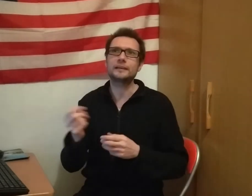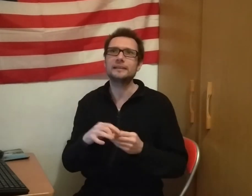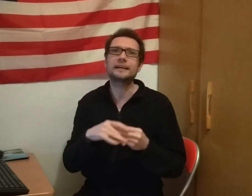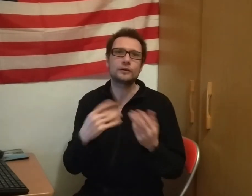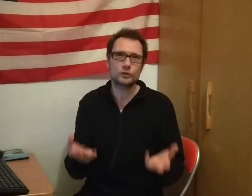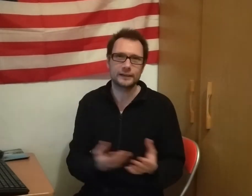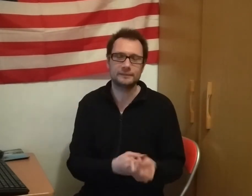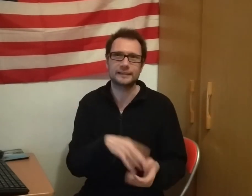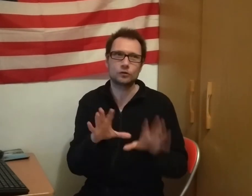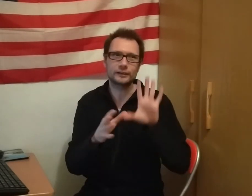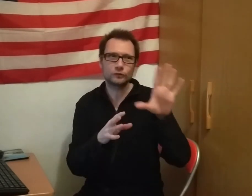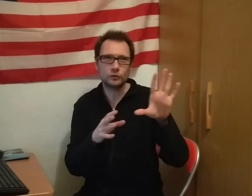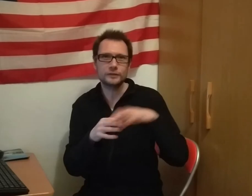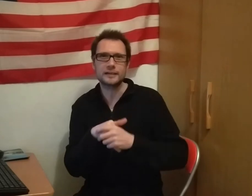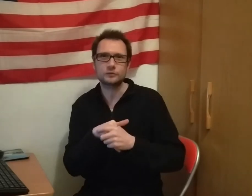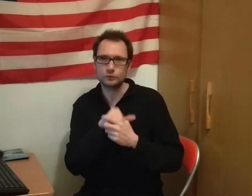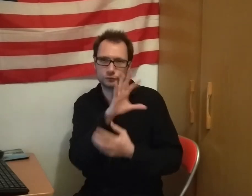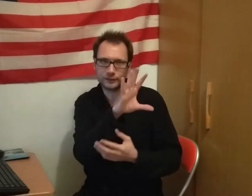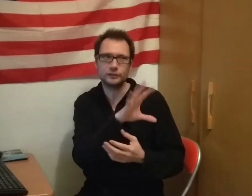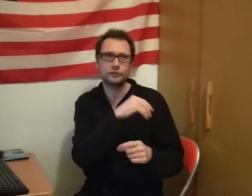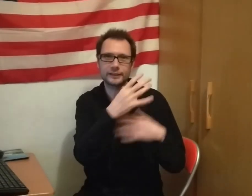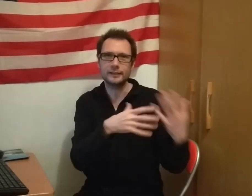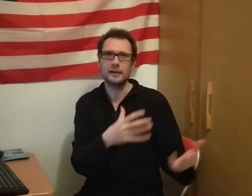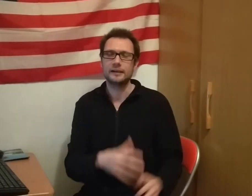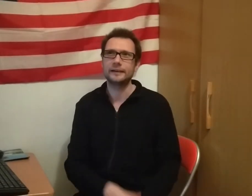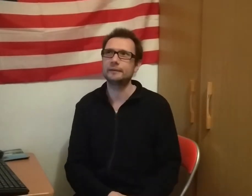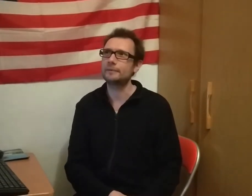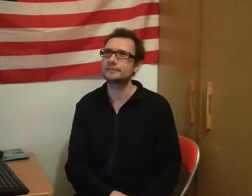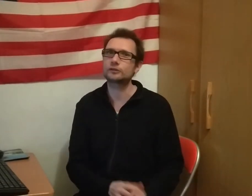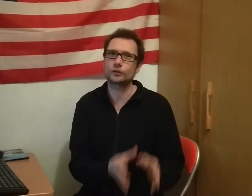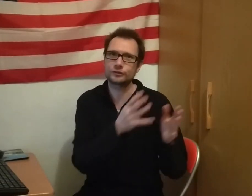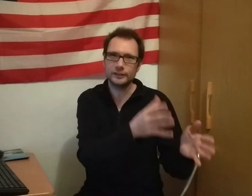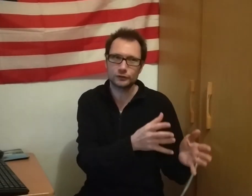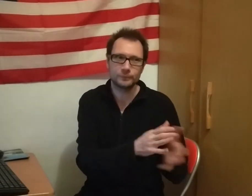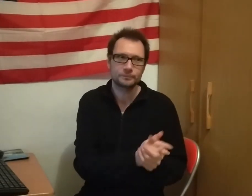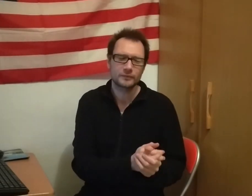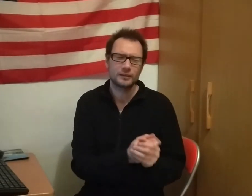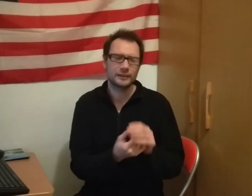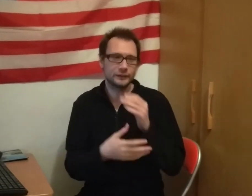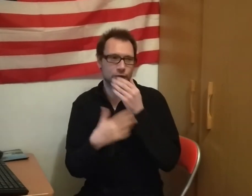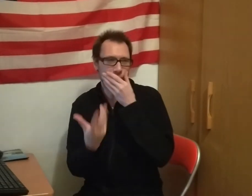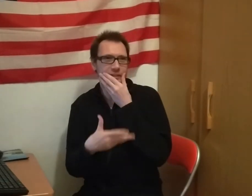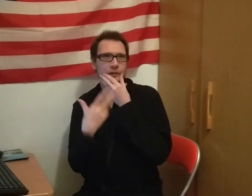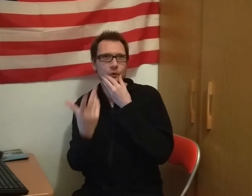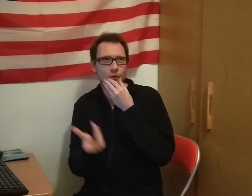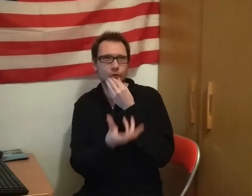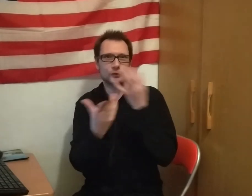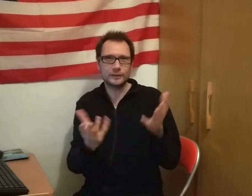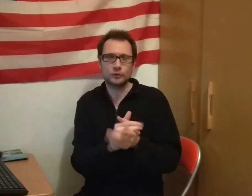nel karaoke. Nel karaoke tuve un video che me parece 400. Entonces digo, no sé, però non